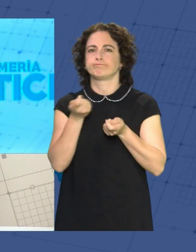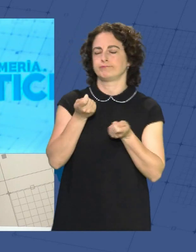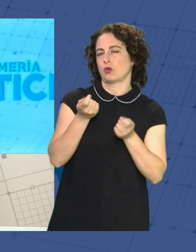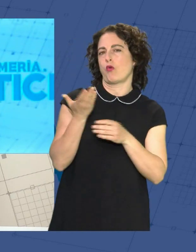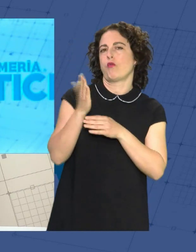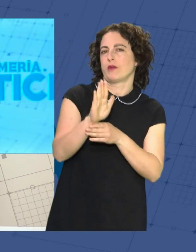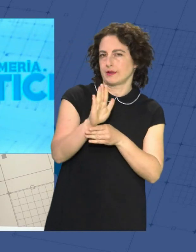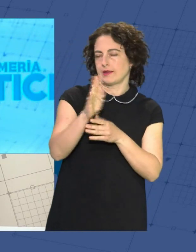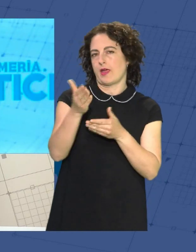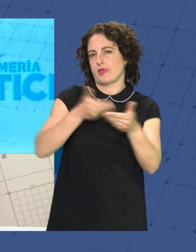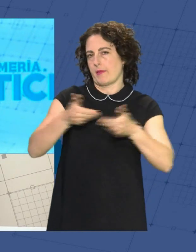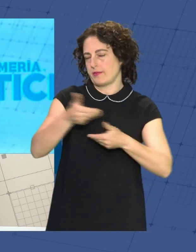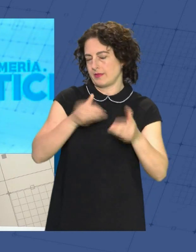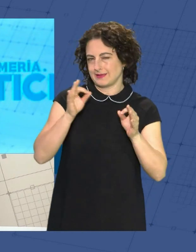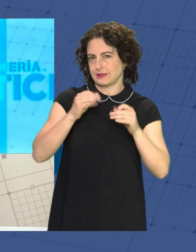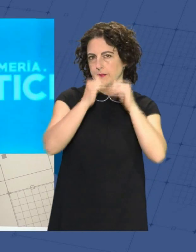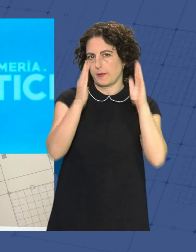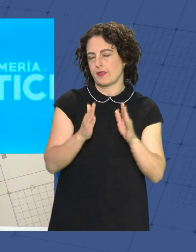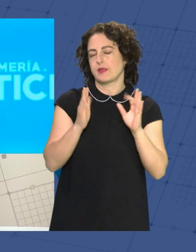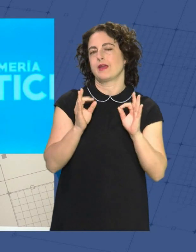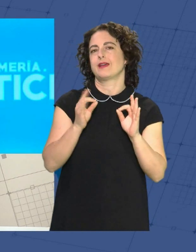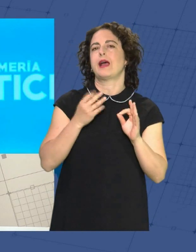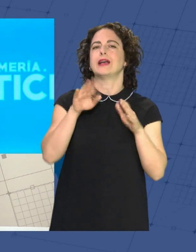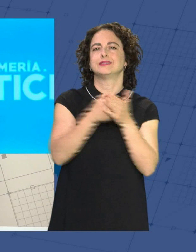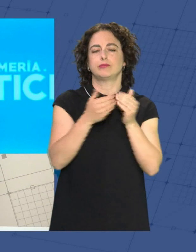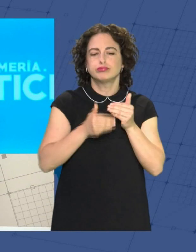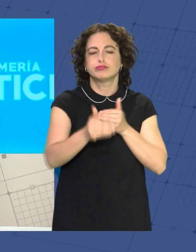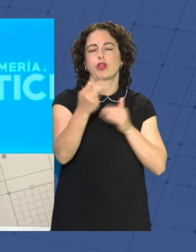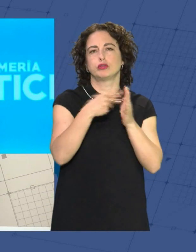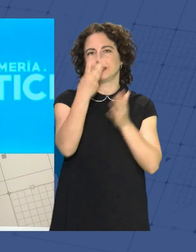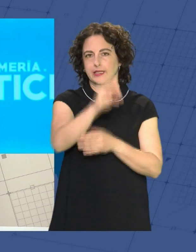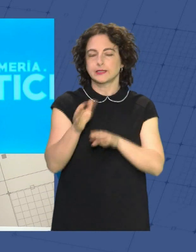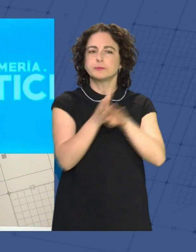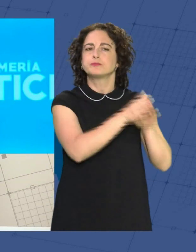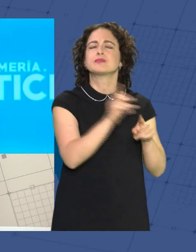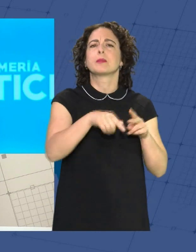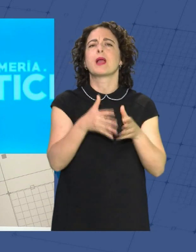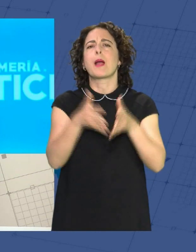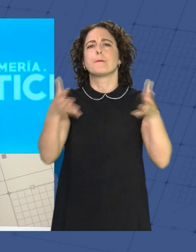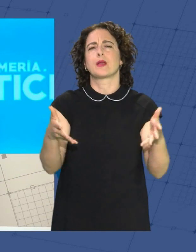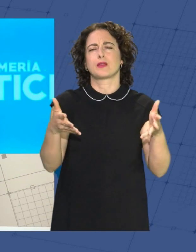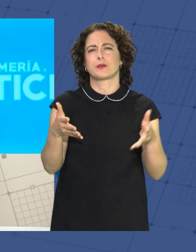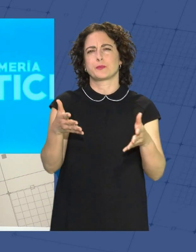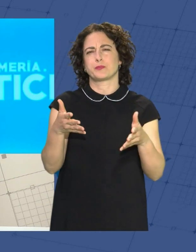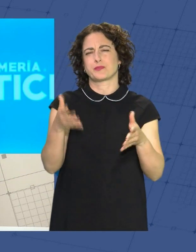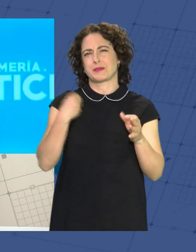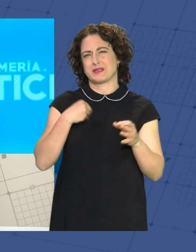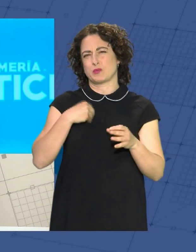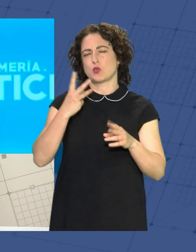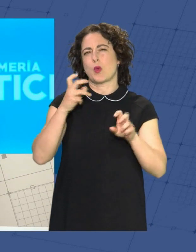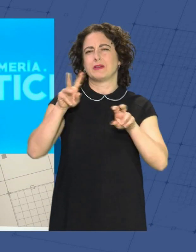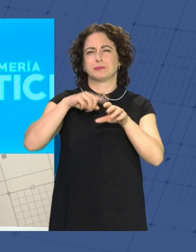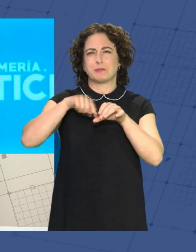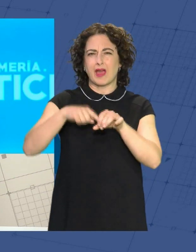hasta el próximo año 2030. Además, conocíamos de primera mano la ampliación de 10 nuevas plazas concertadas